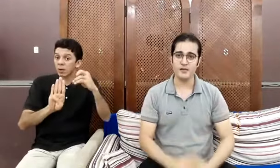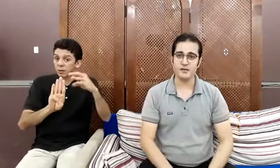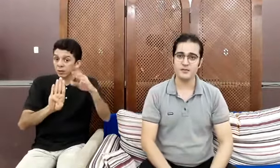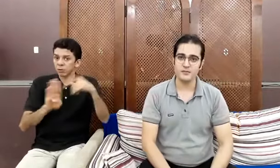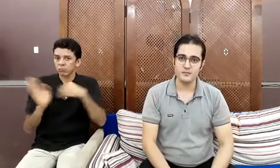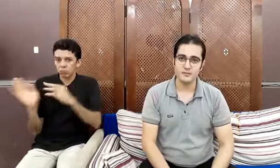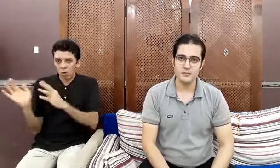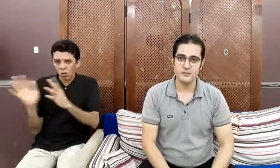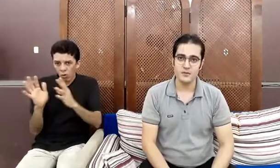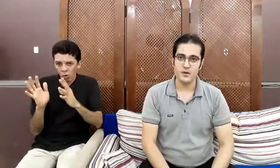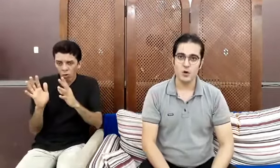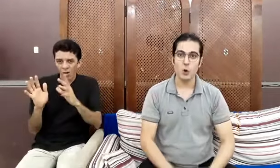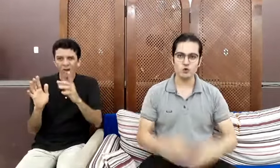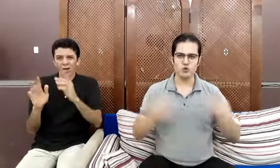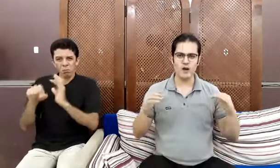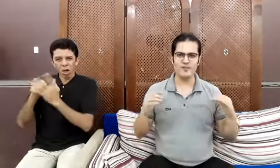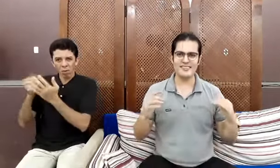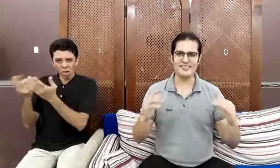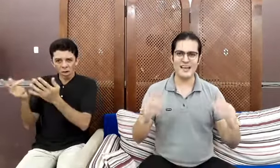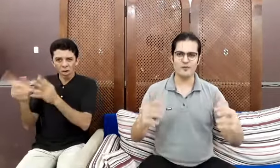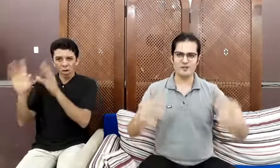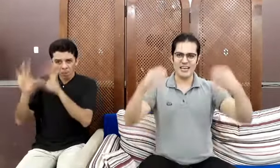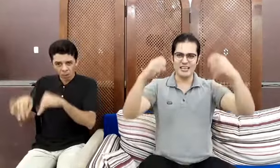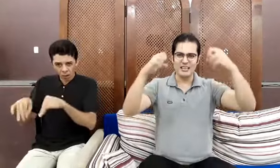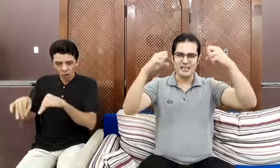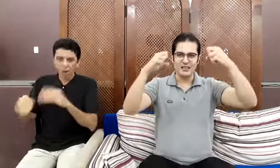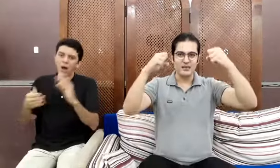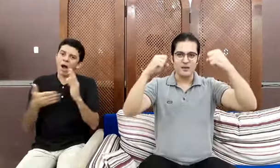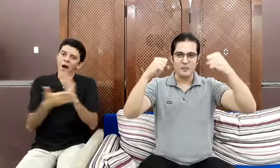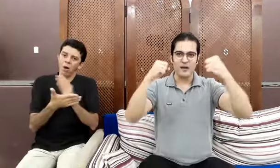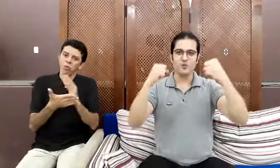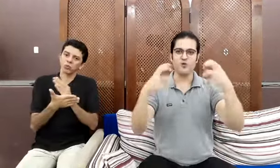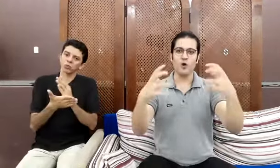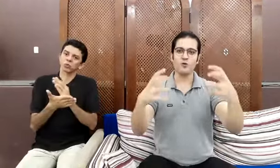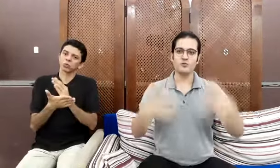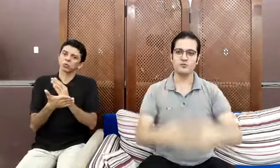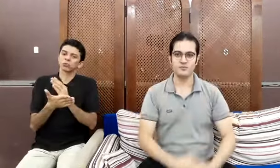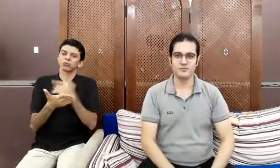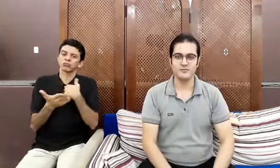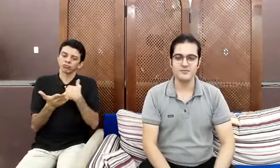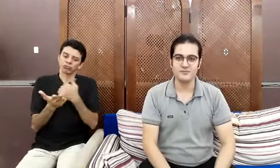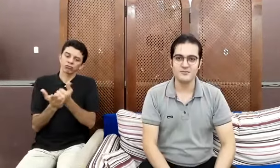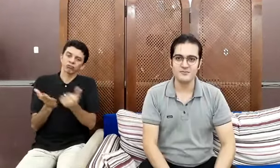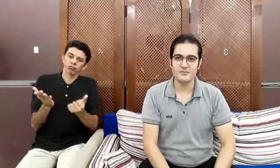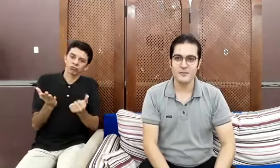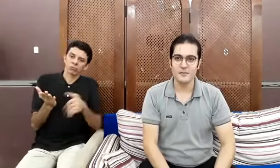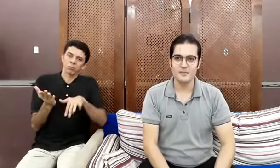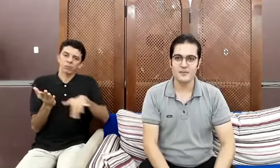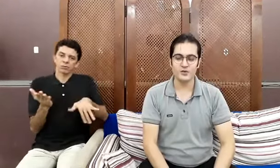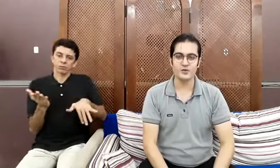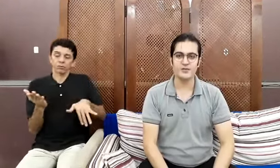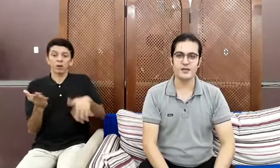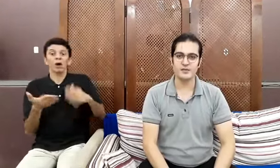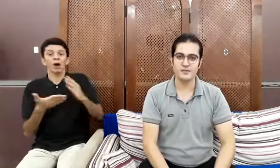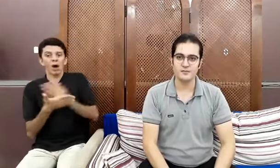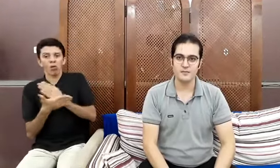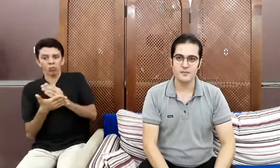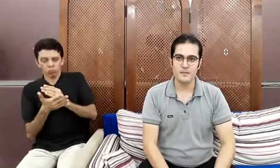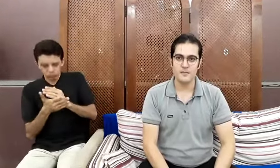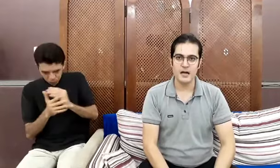infelizmente. Outros vão avançar e vão chegar aqui pegando fogo. Isso eu tenho